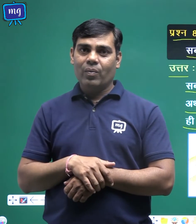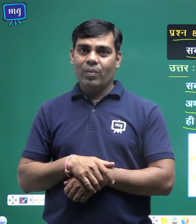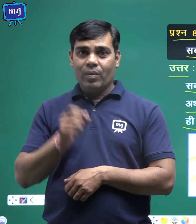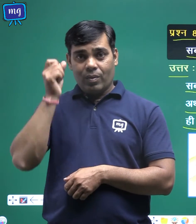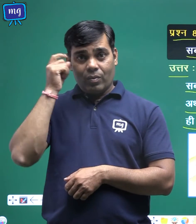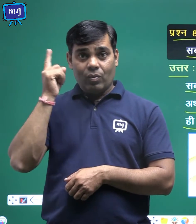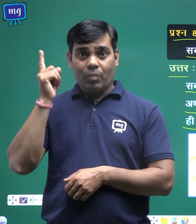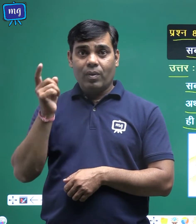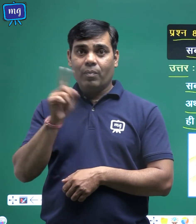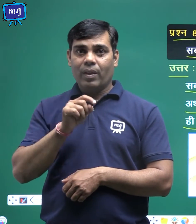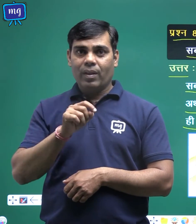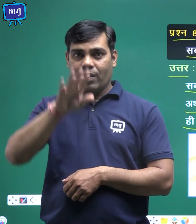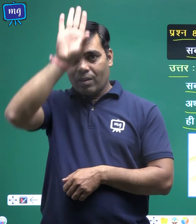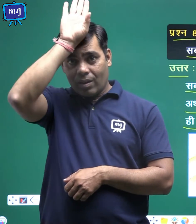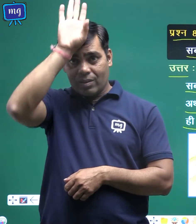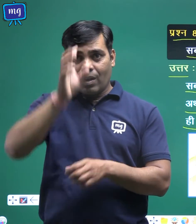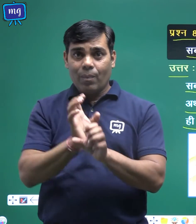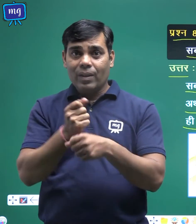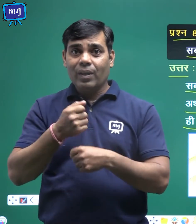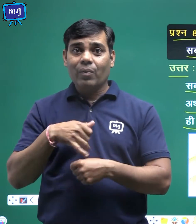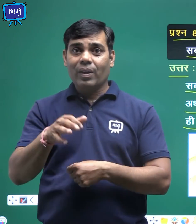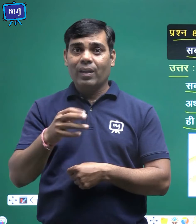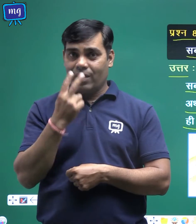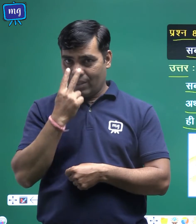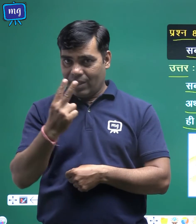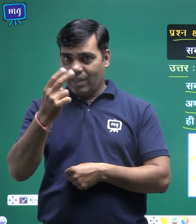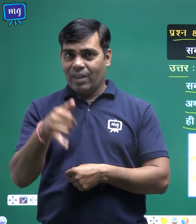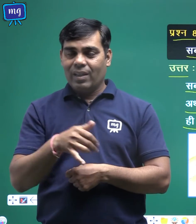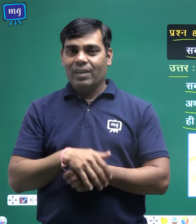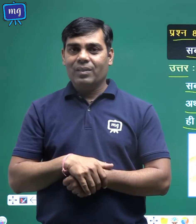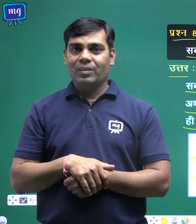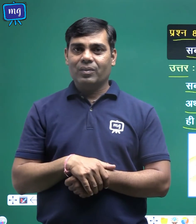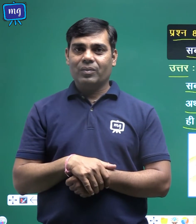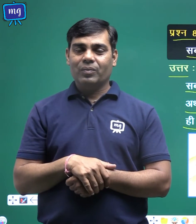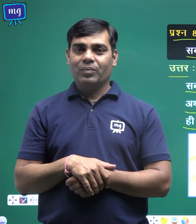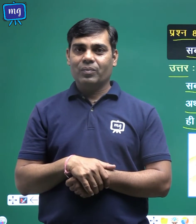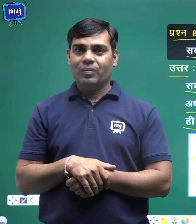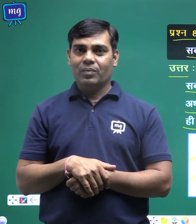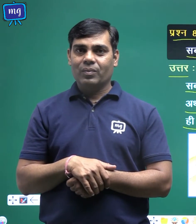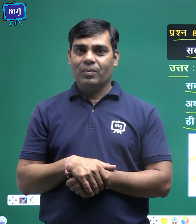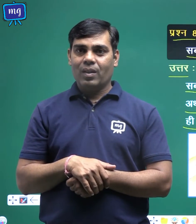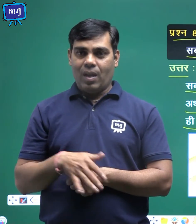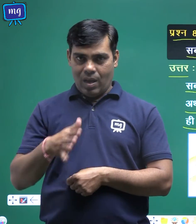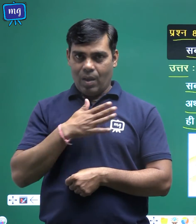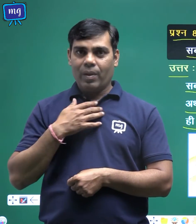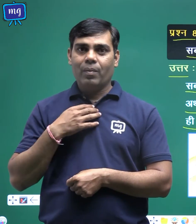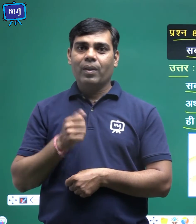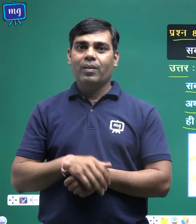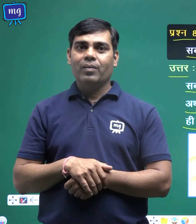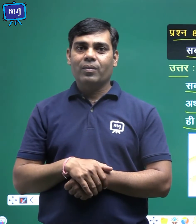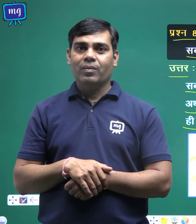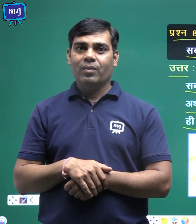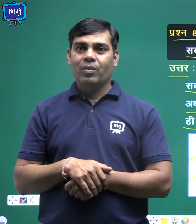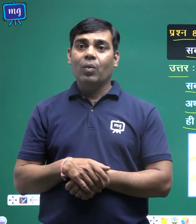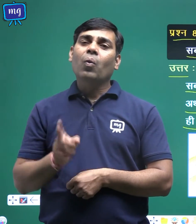स्वप्न में राजा बनते हुए देख रहे हैं। हमें भी